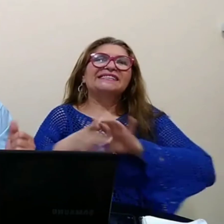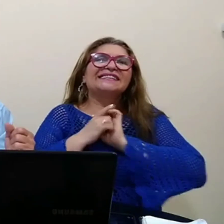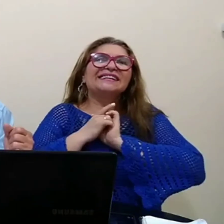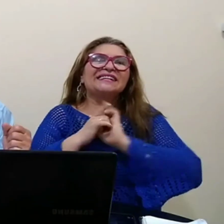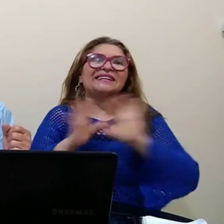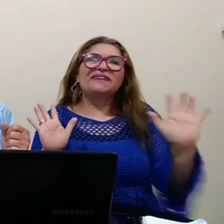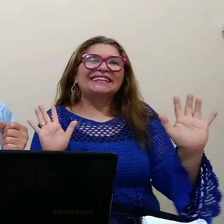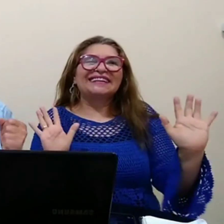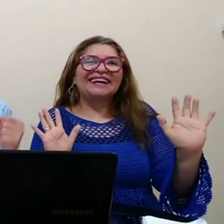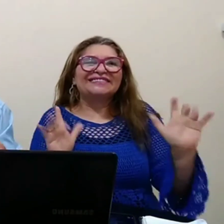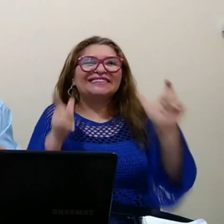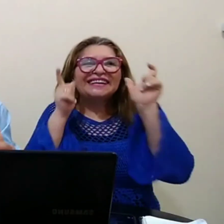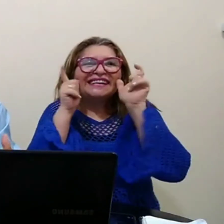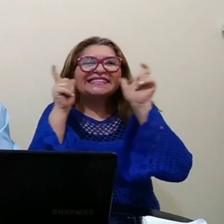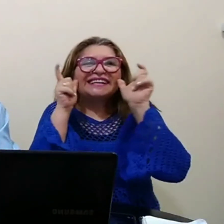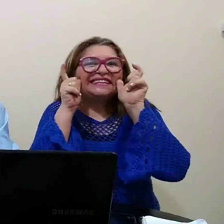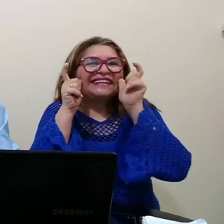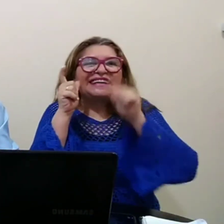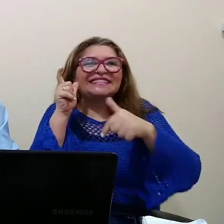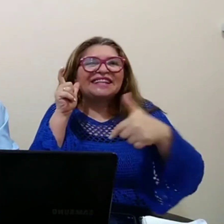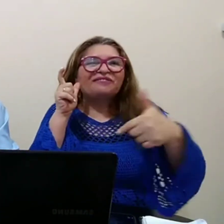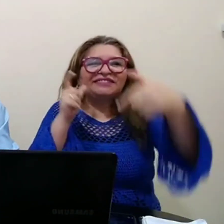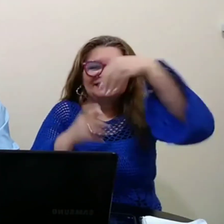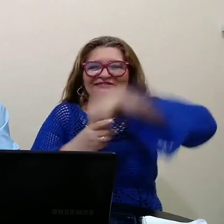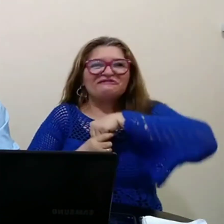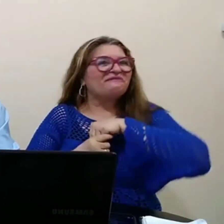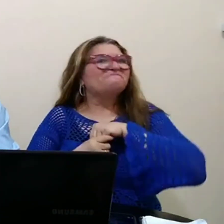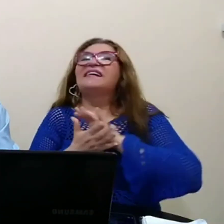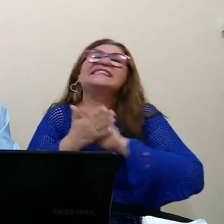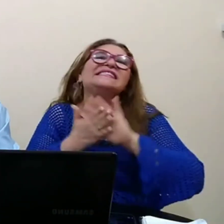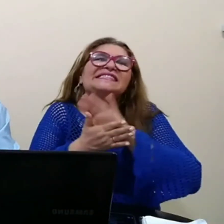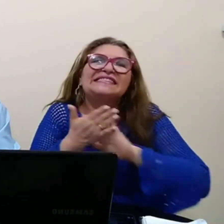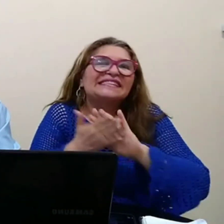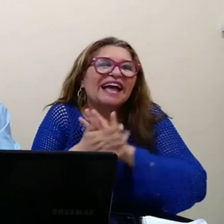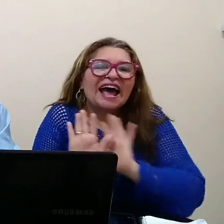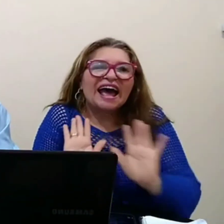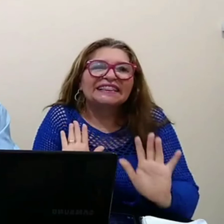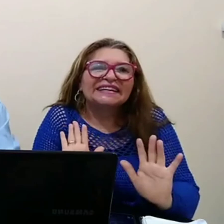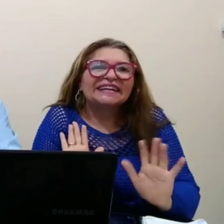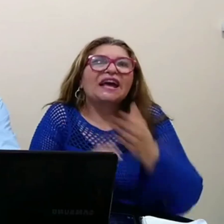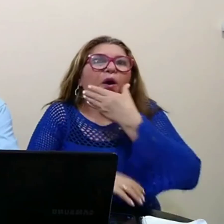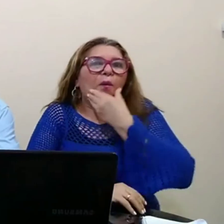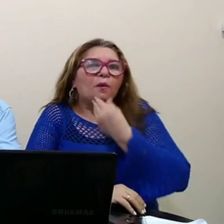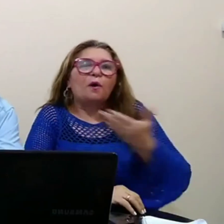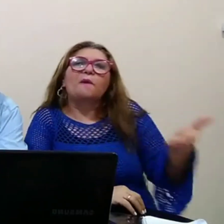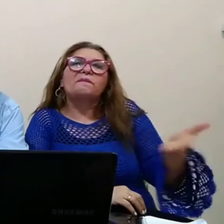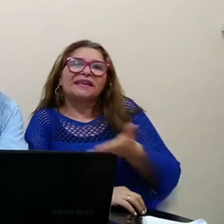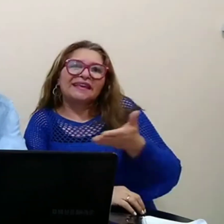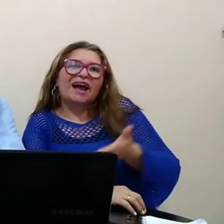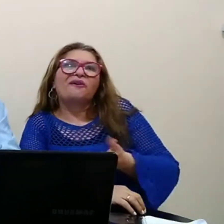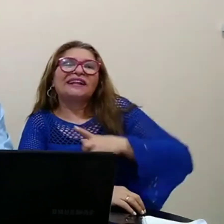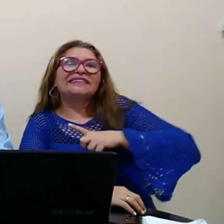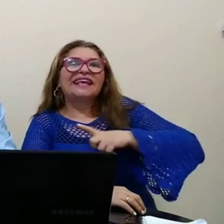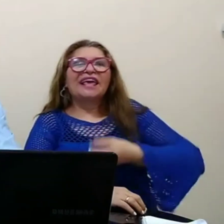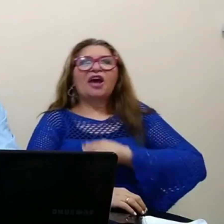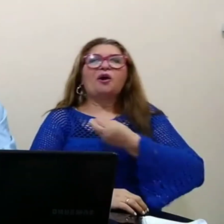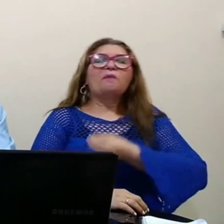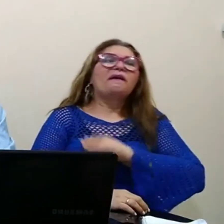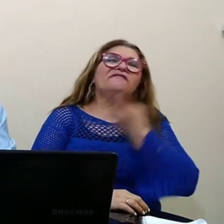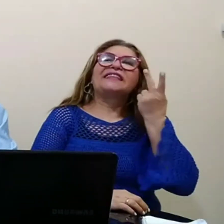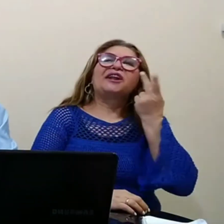porque ele correu para adorar Jesus. Ele passa a ter uma vida nova, uma